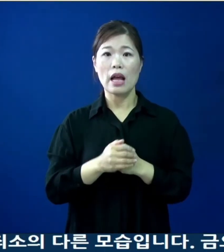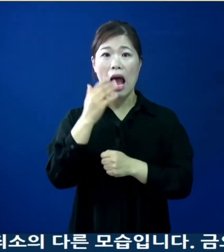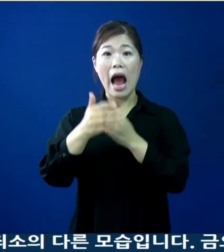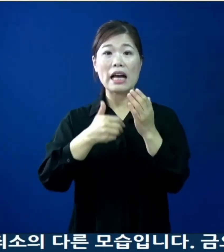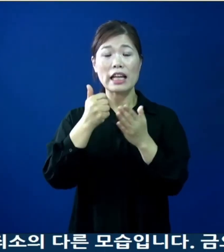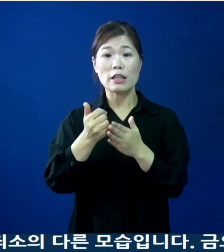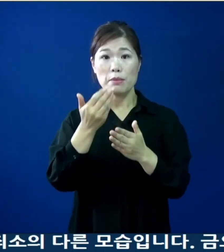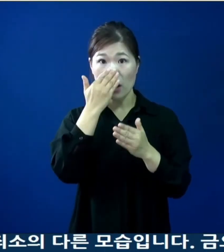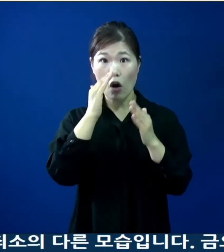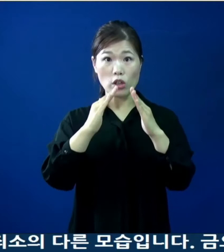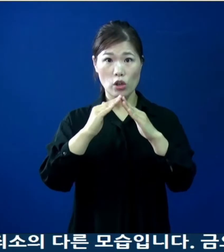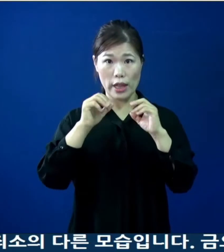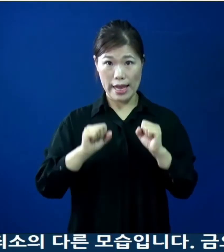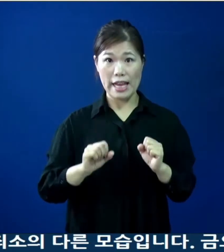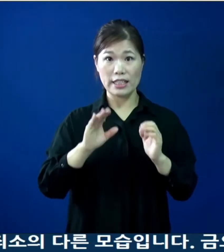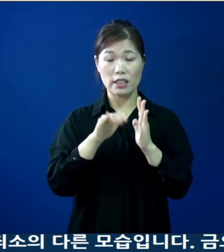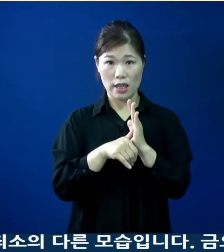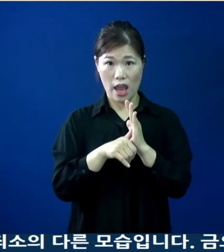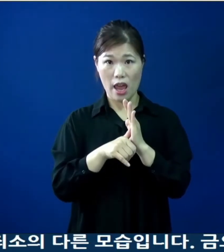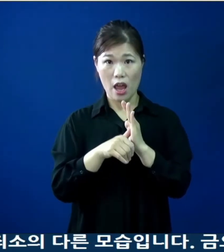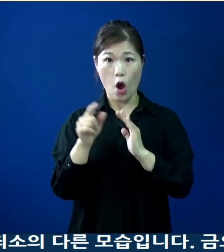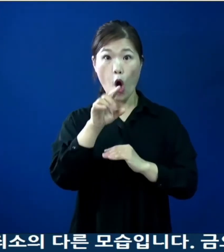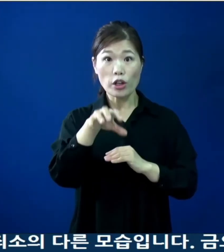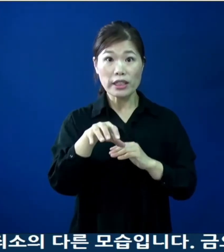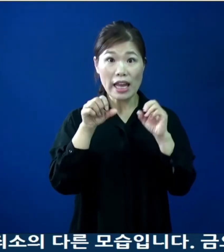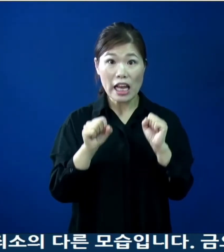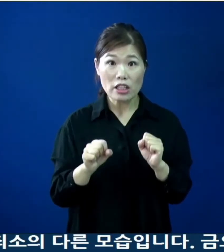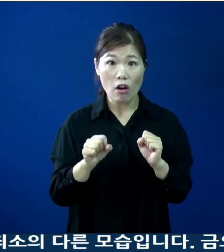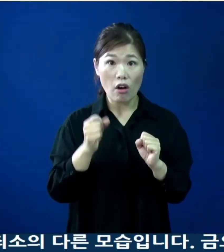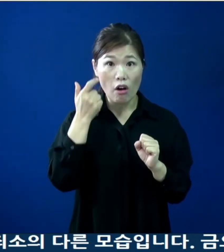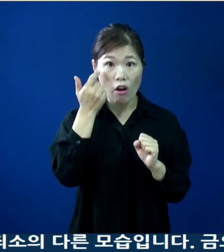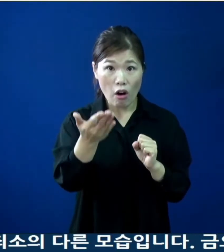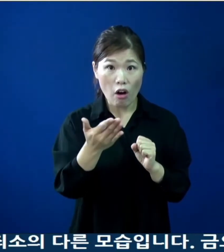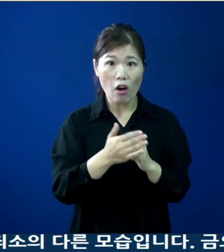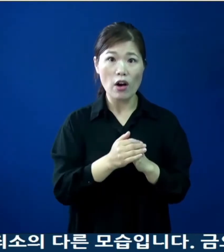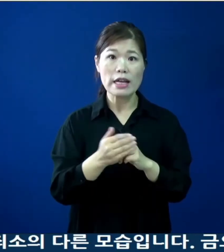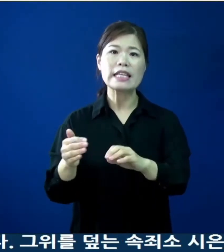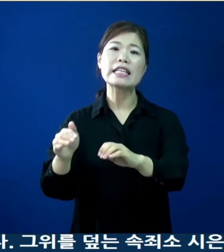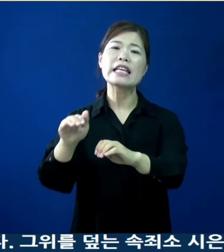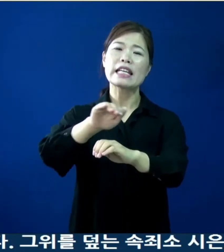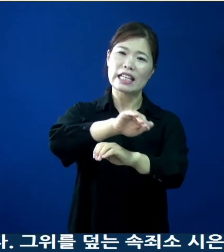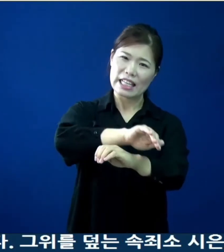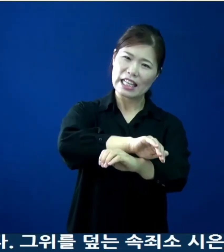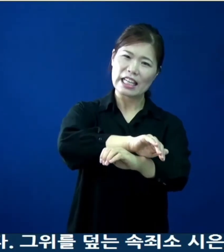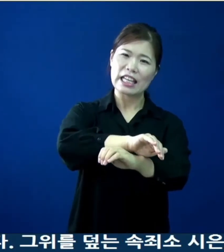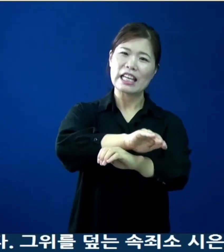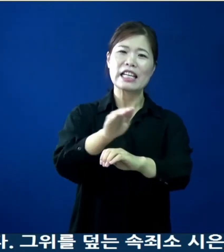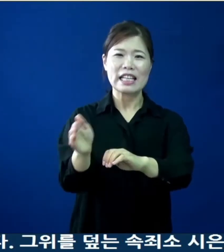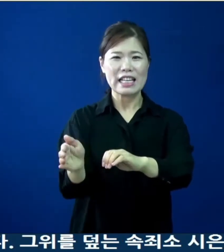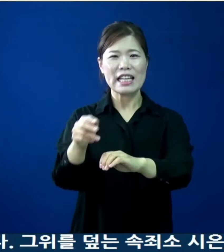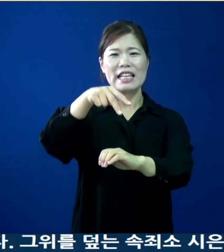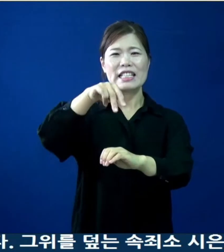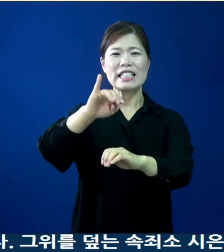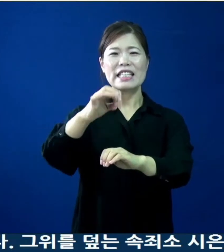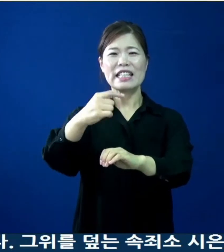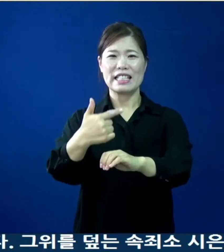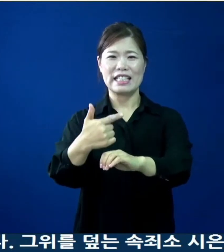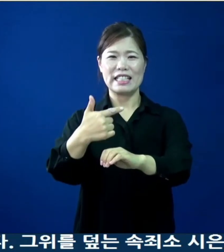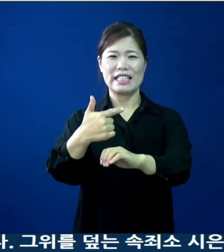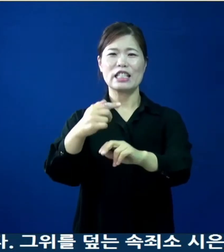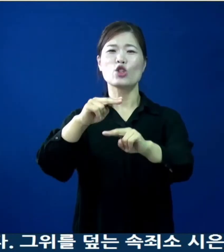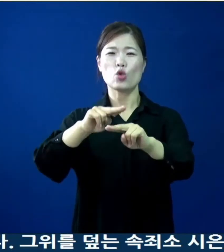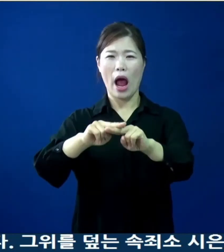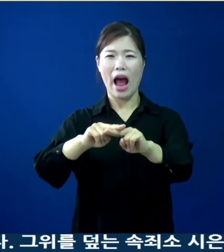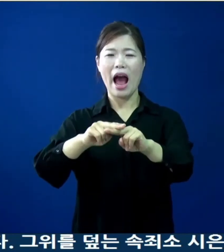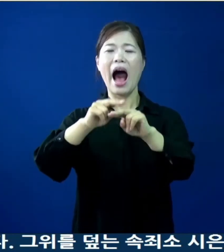계실 때 어디 계시냐면 시은좌 위에 앉아 계셔요. 하나님이 앉아 계신다는